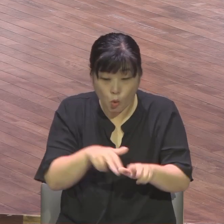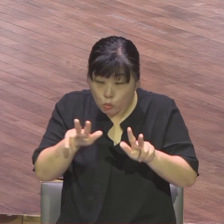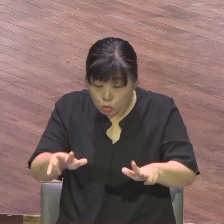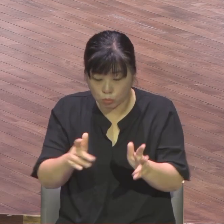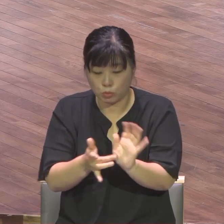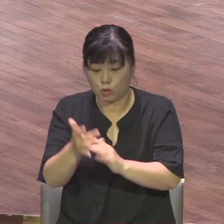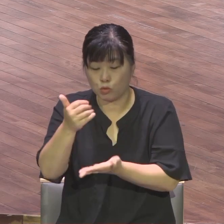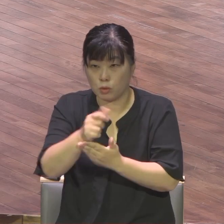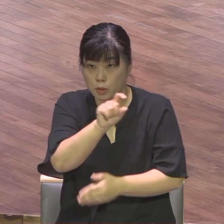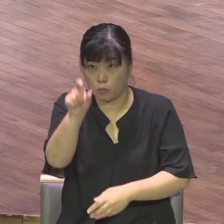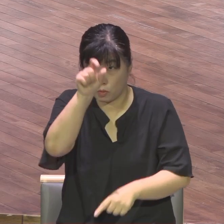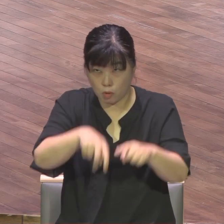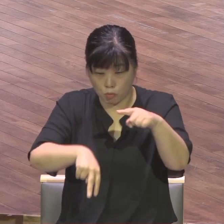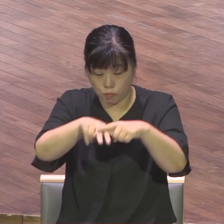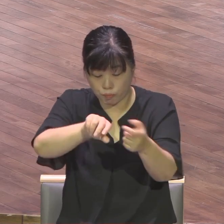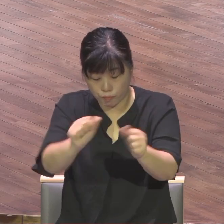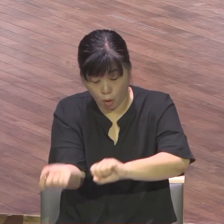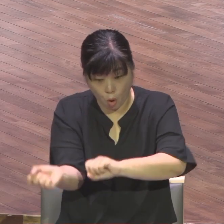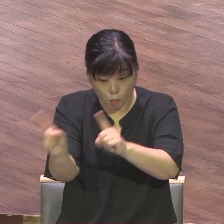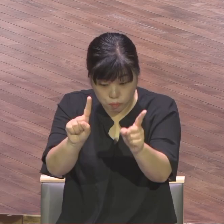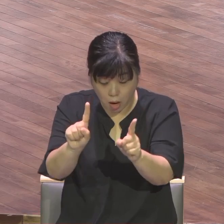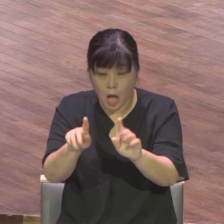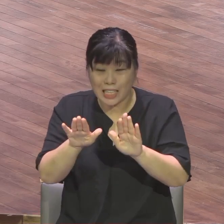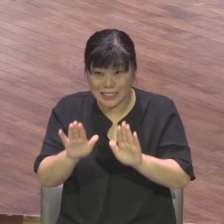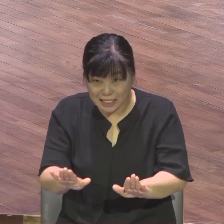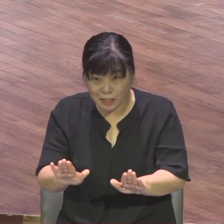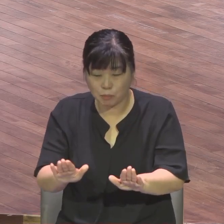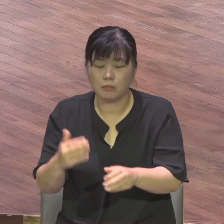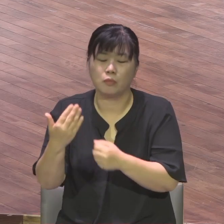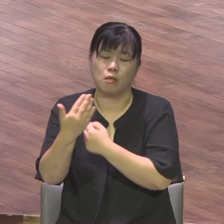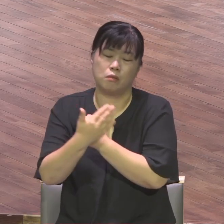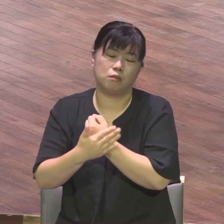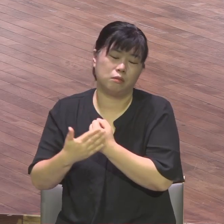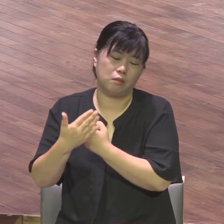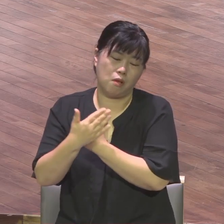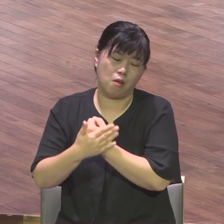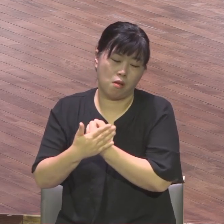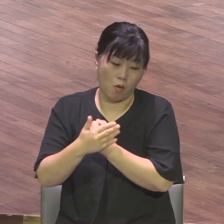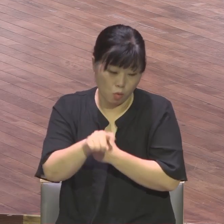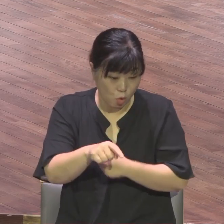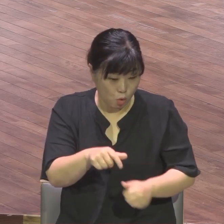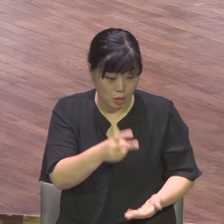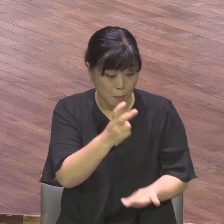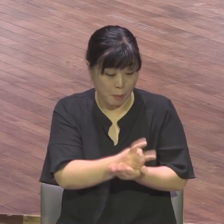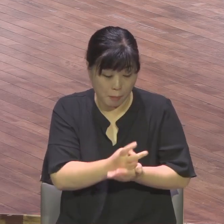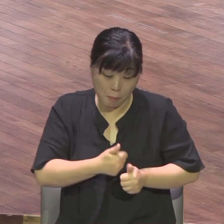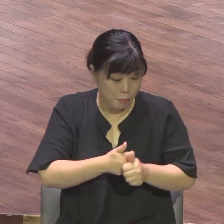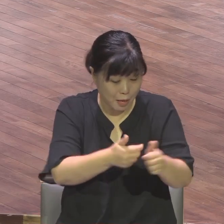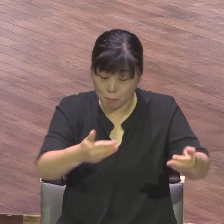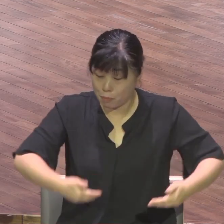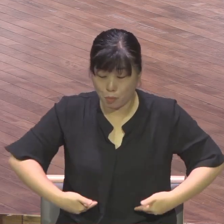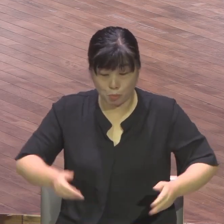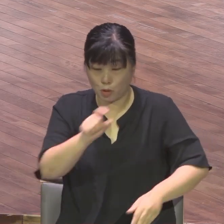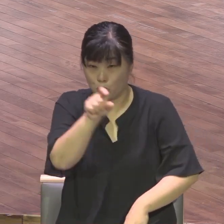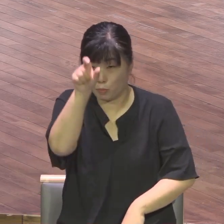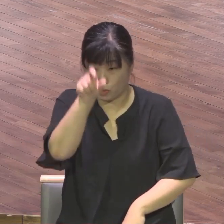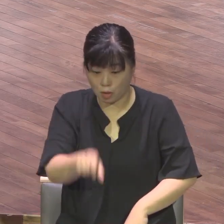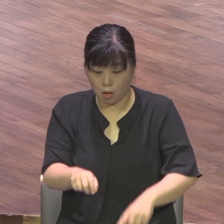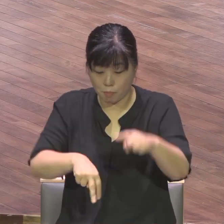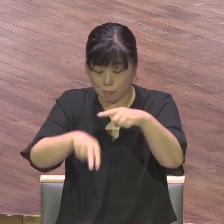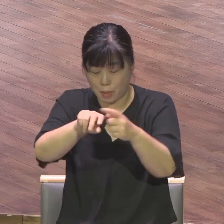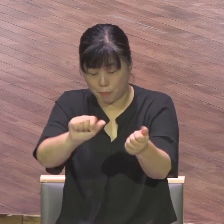아니요. 율법시대를 예수 그리스도의 십자가 보혈로 싹 다 마감해버렸습니다.